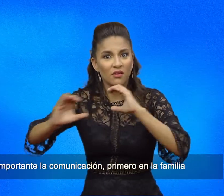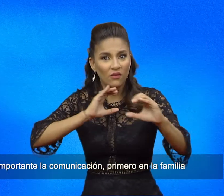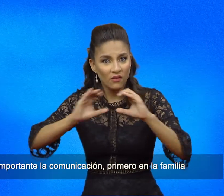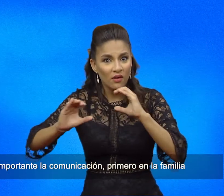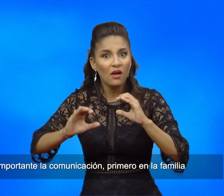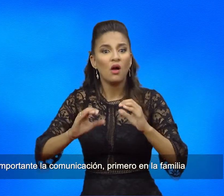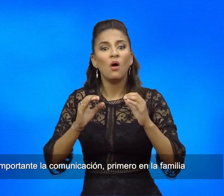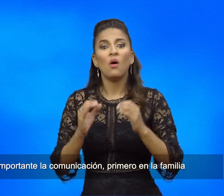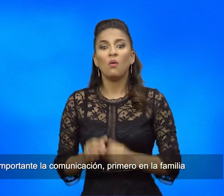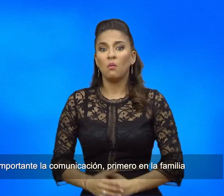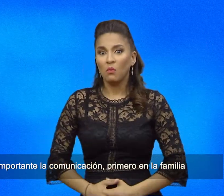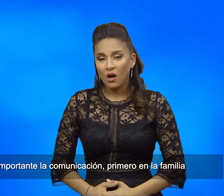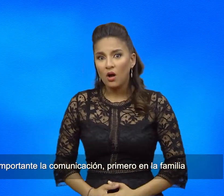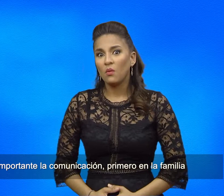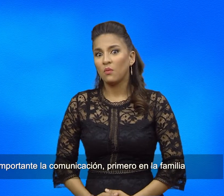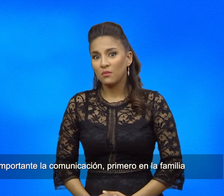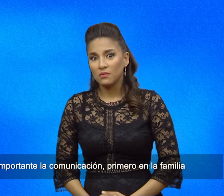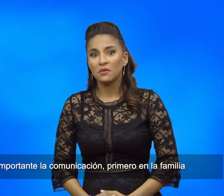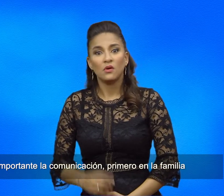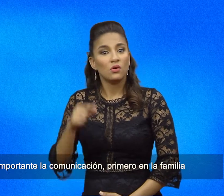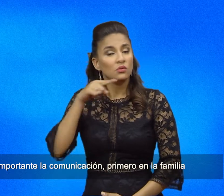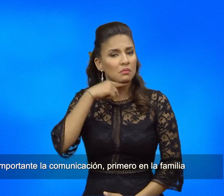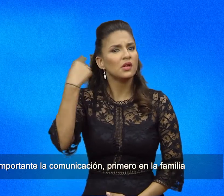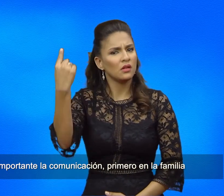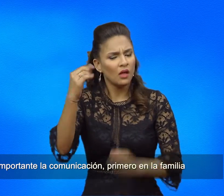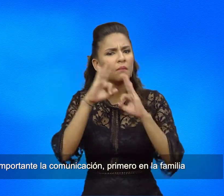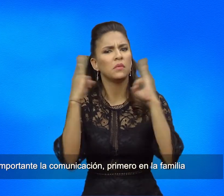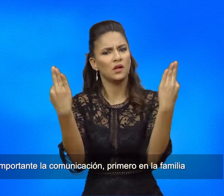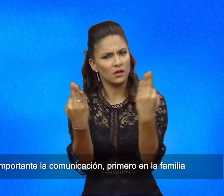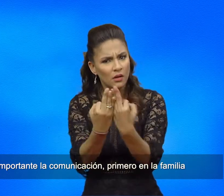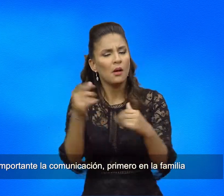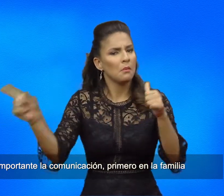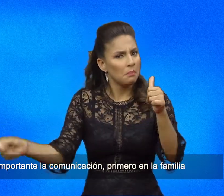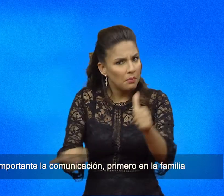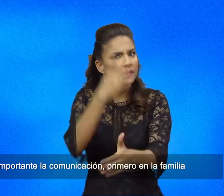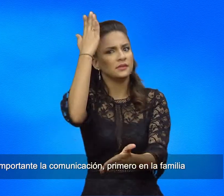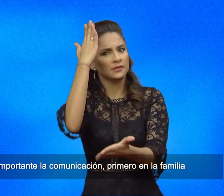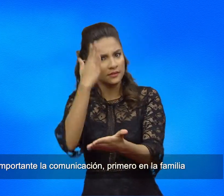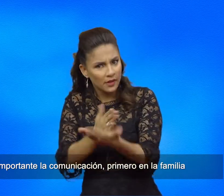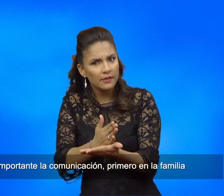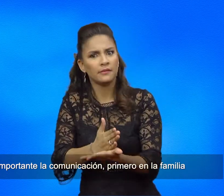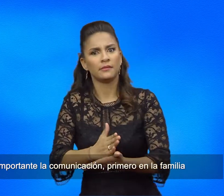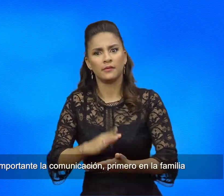es importante la comunicación primero en la familia